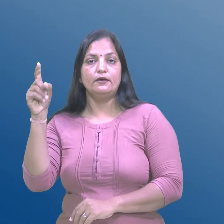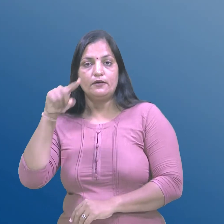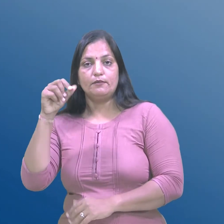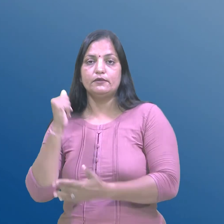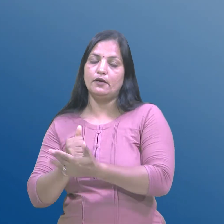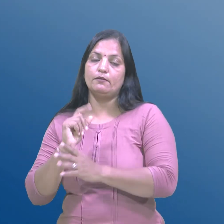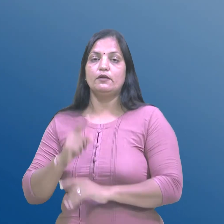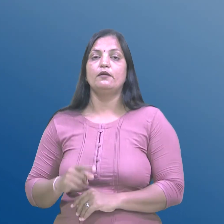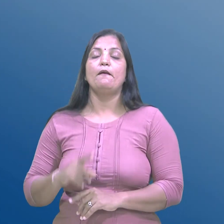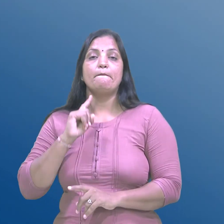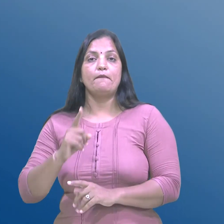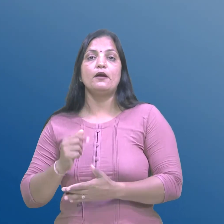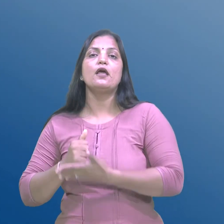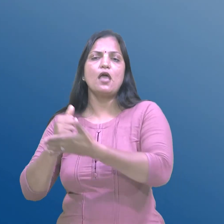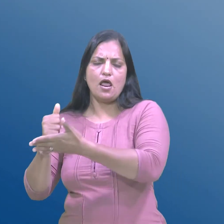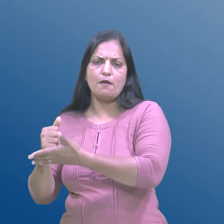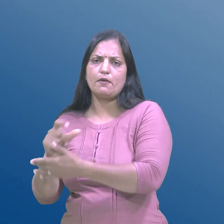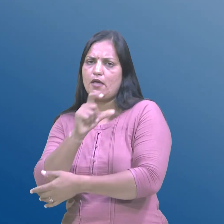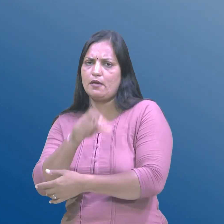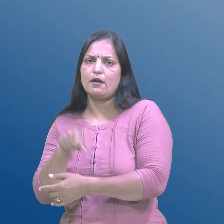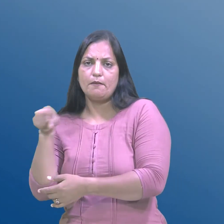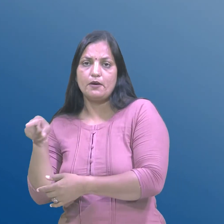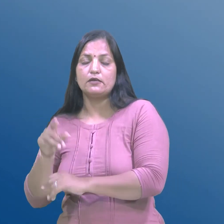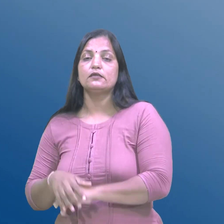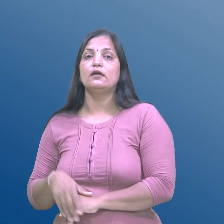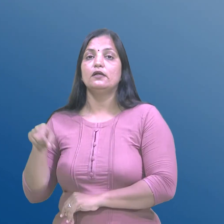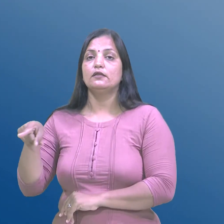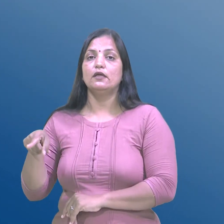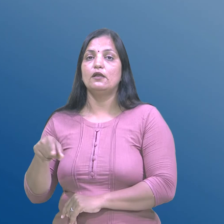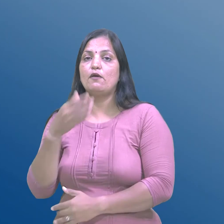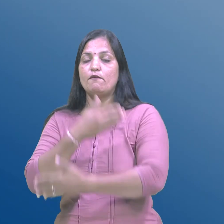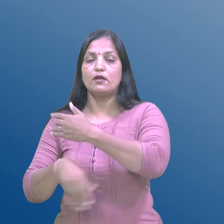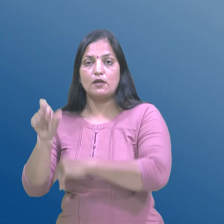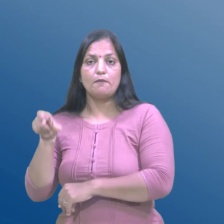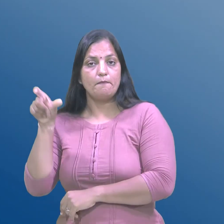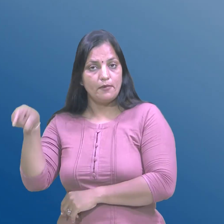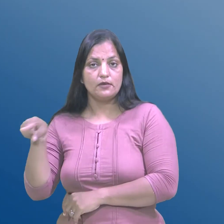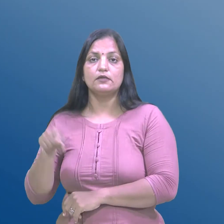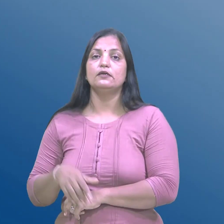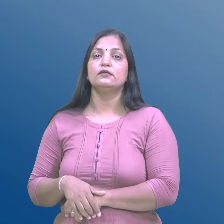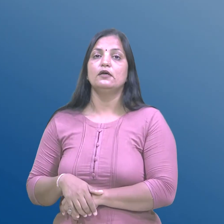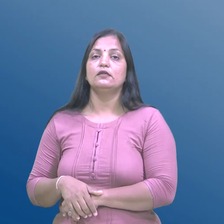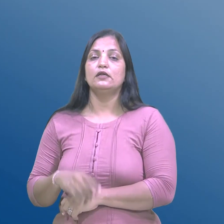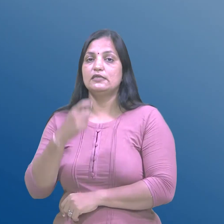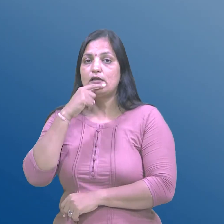પરંતુ મદદ પૂરી પાડનાર વ્યક્તિ એ વિકલાંગતા ધરાવતી વ્યક્તિ સાથે લોહીના સંબંધથી,